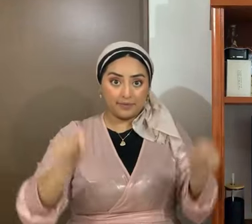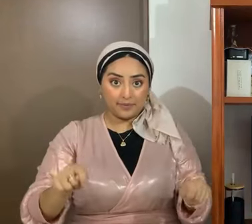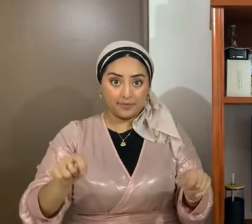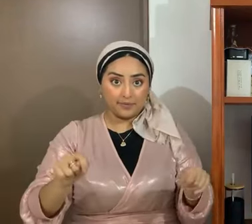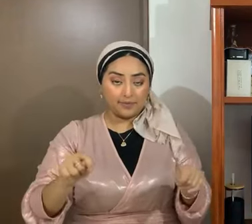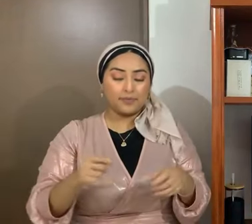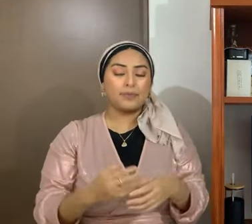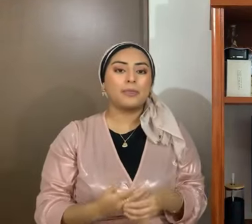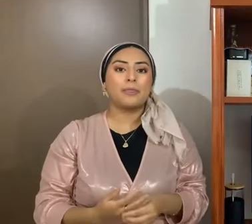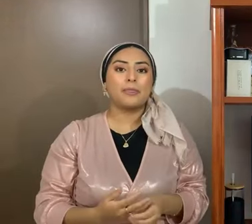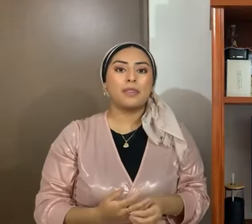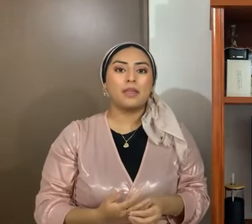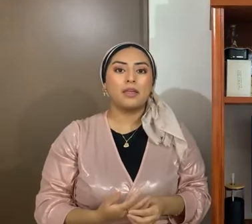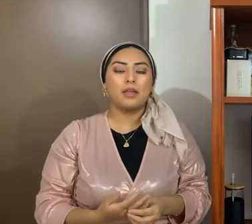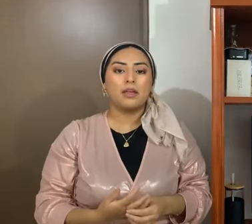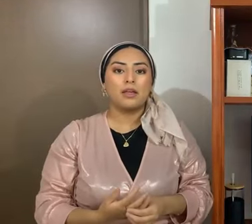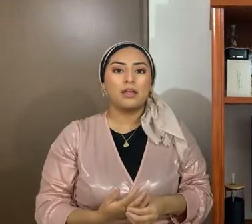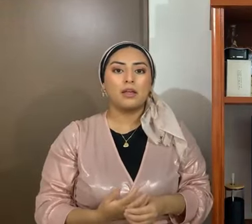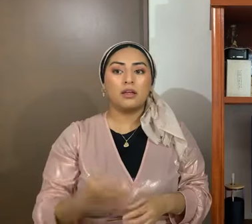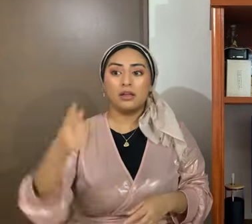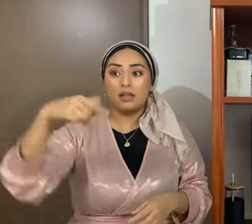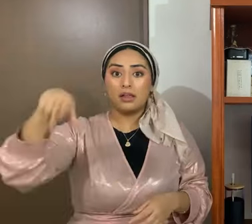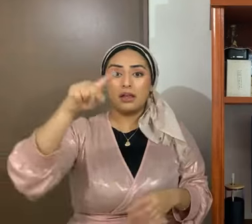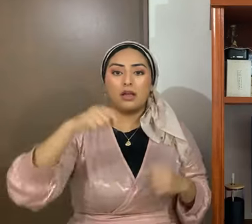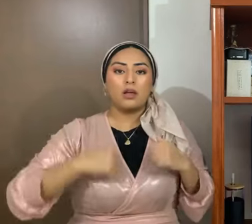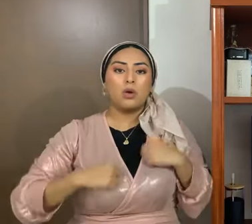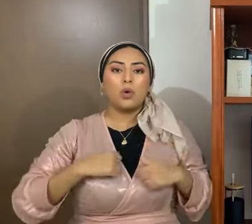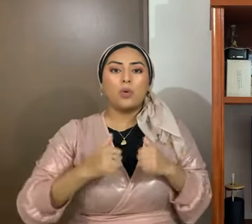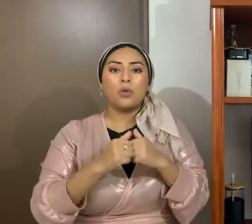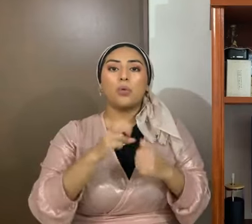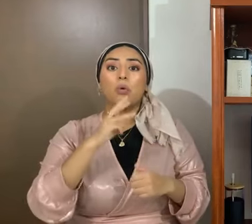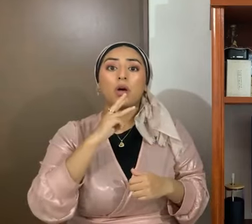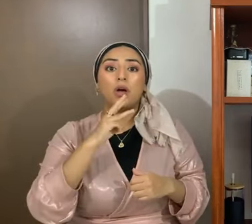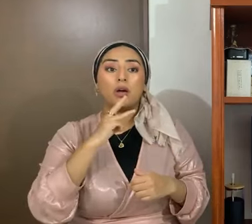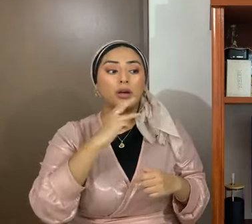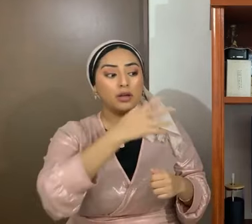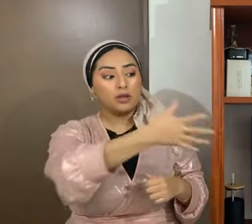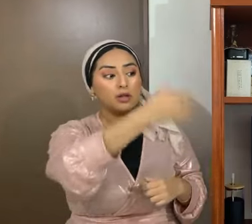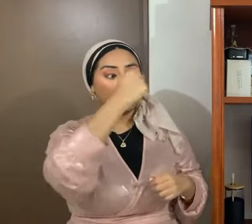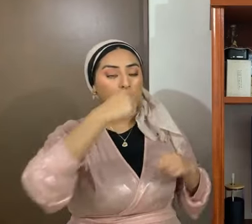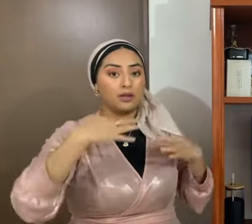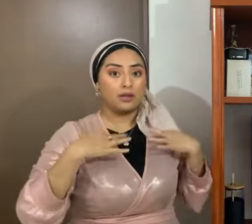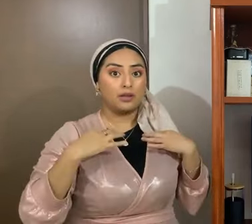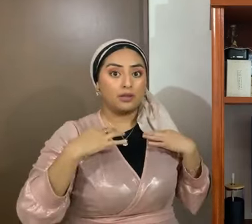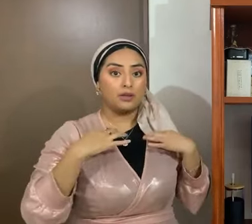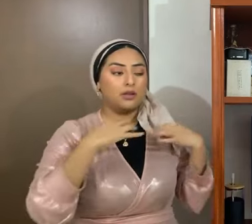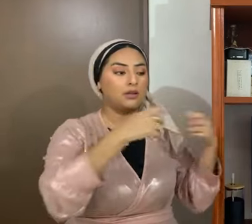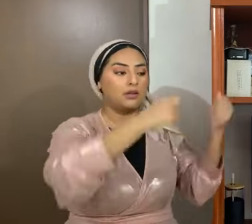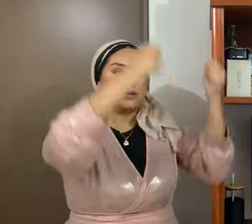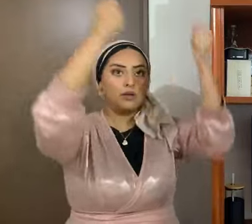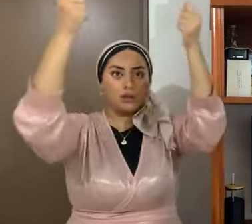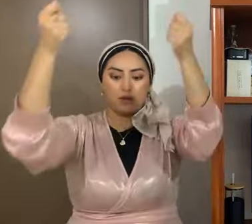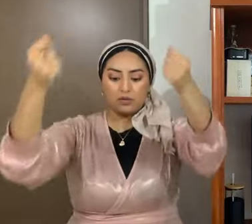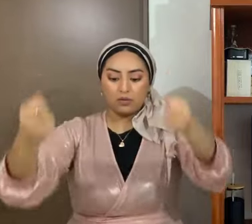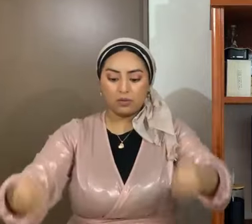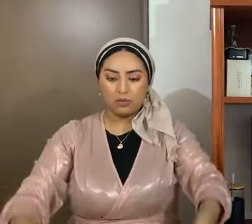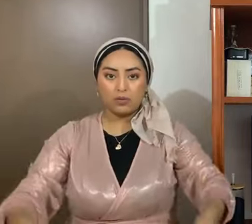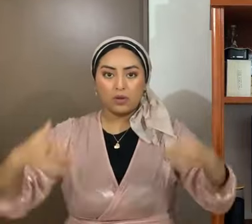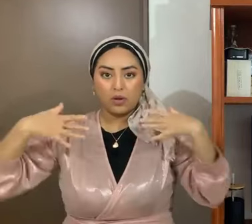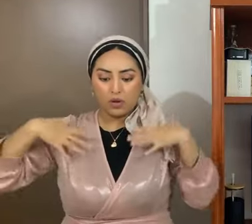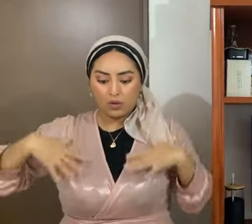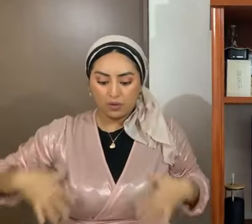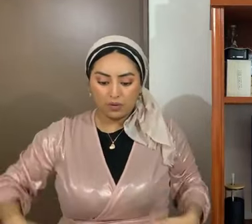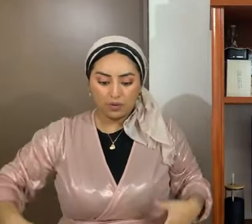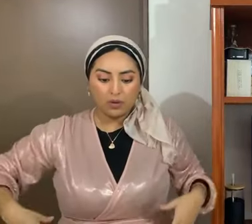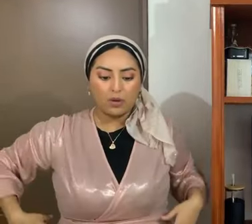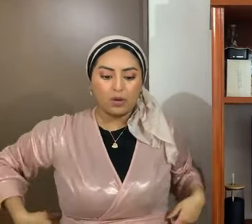Mishkan de reunión. Y lo lavarás con agua. Y tomarás las vestiduras y vestirás a Aarón la túnica, el manto del efod